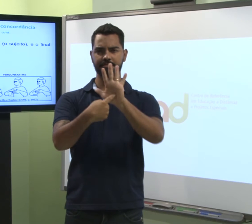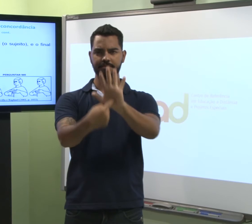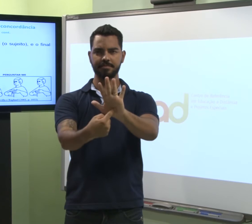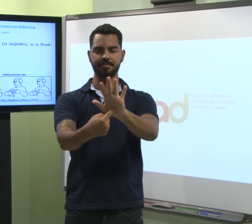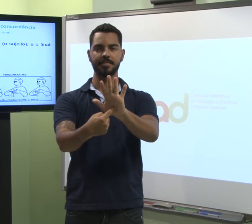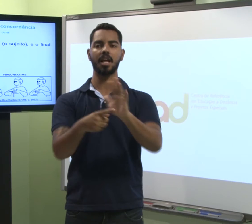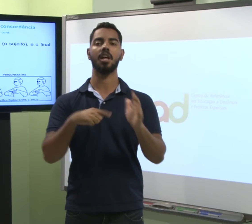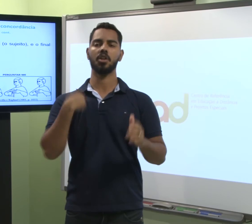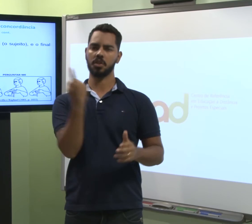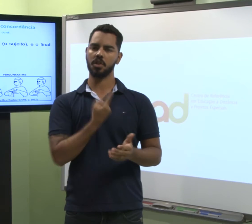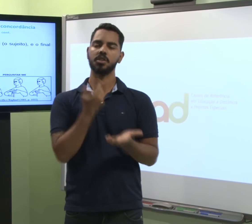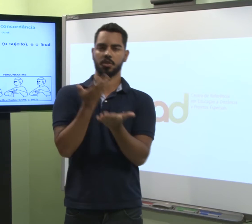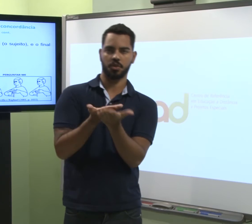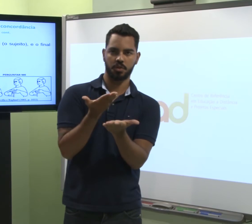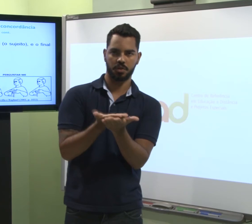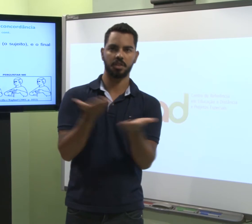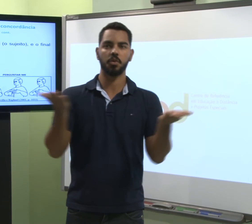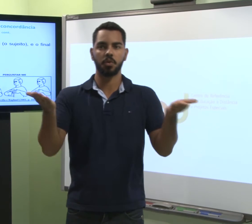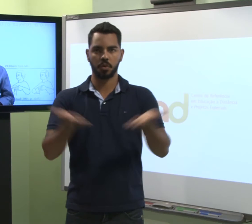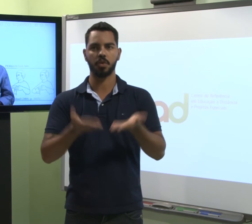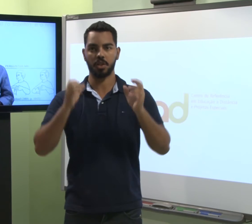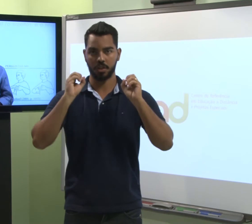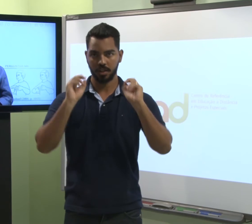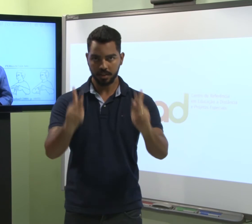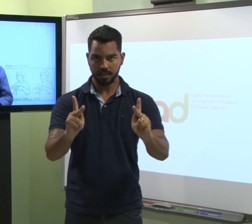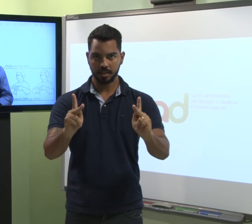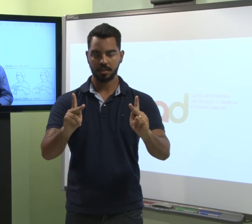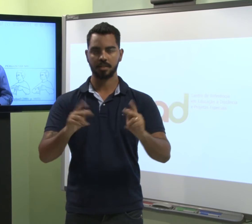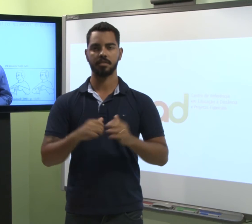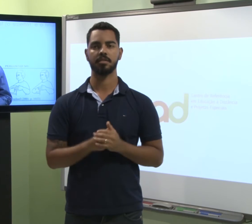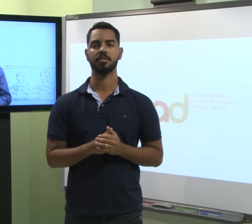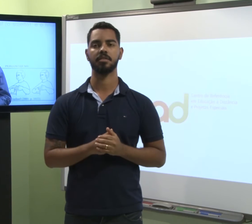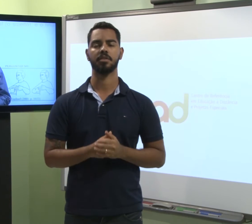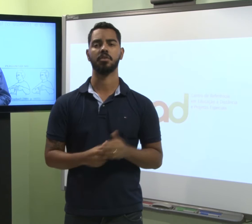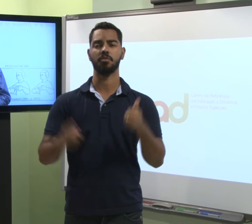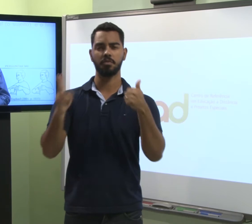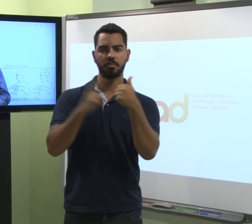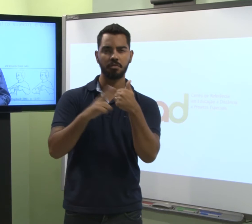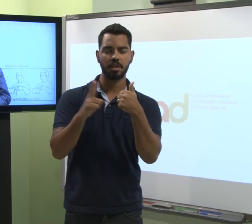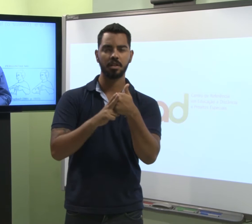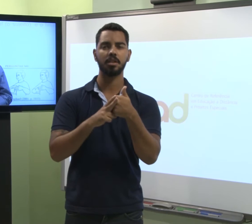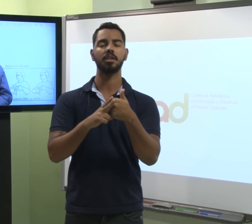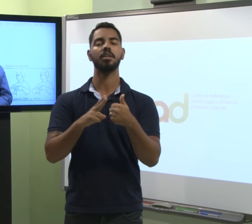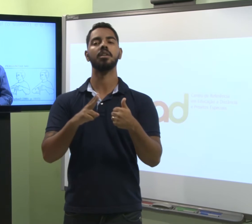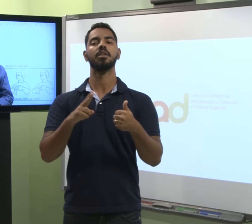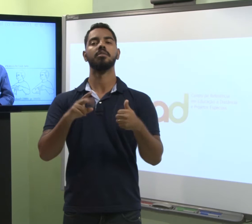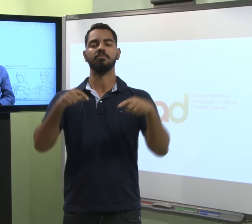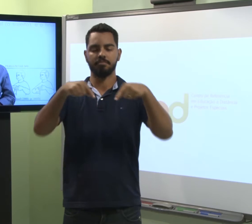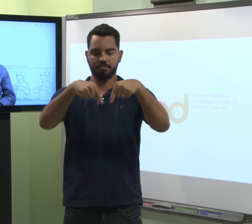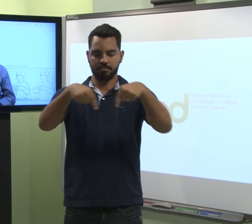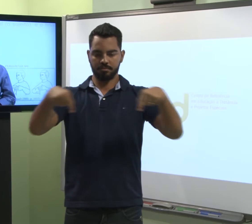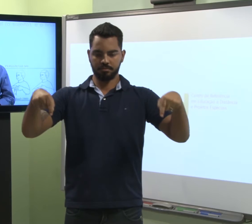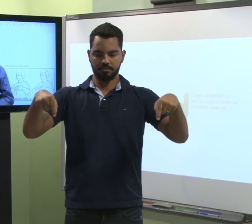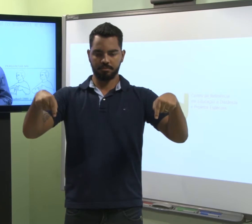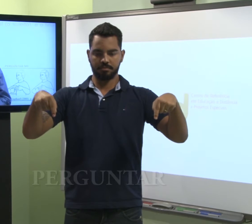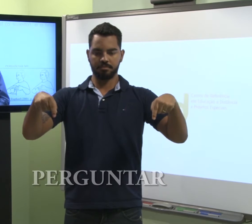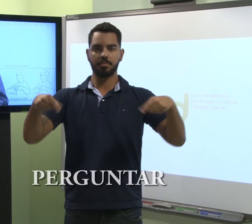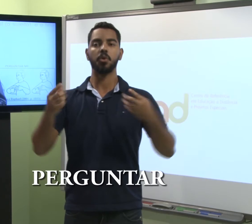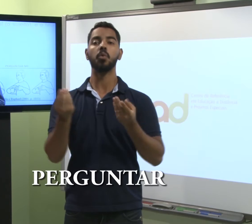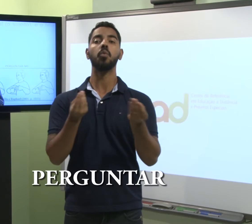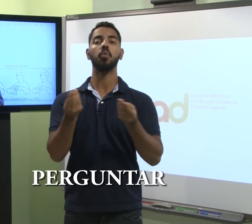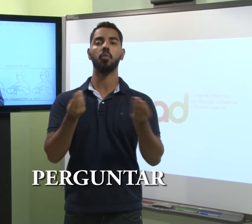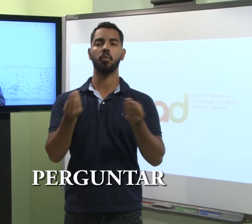que estamos estudando hoje aqui, tá? E vamos ver o verbo perguntar. Bom, esse